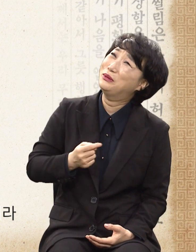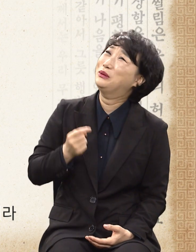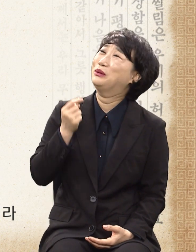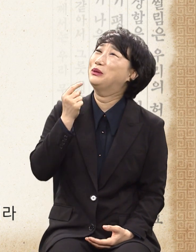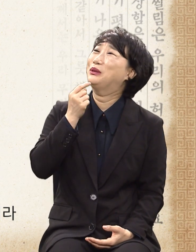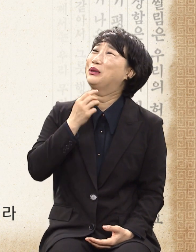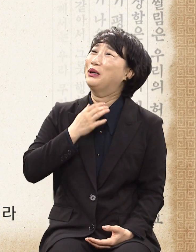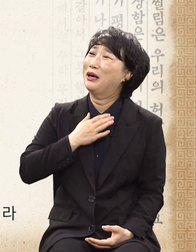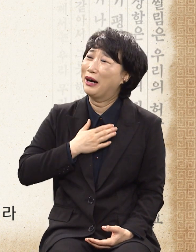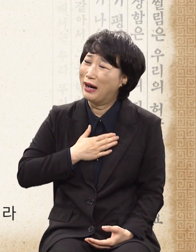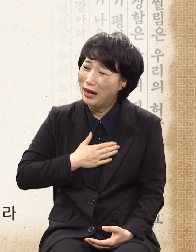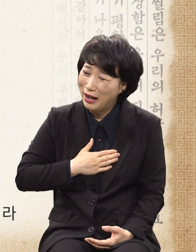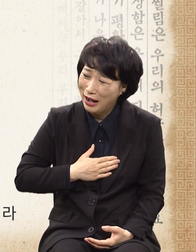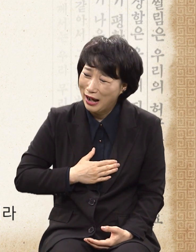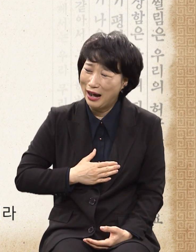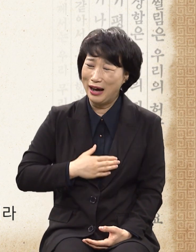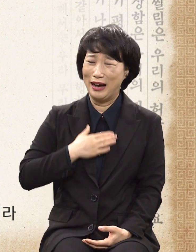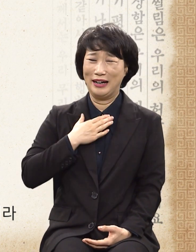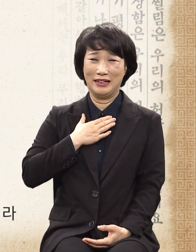갚을 줄